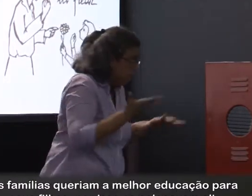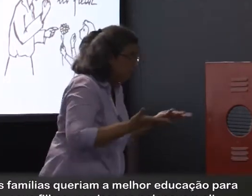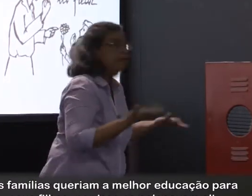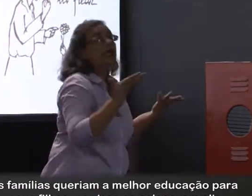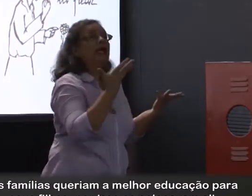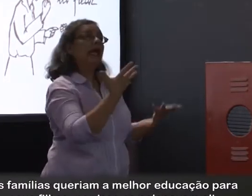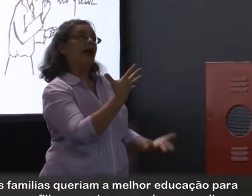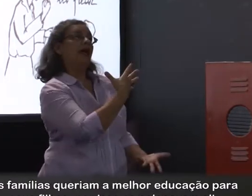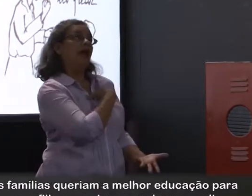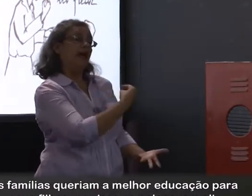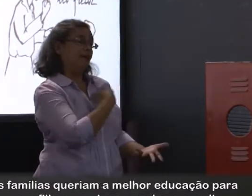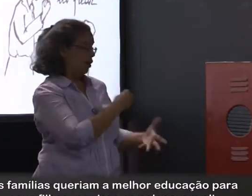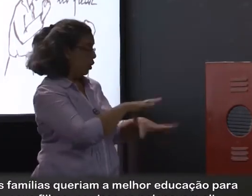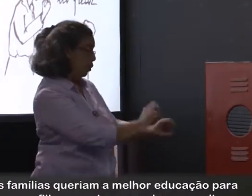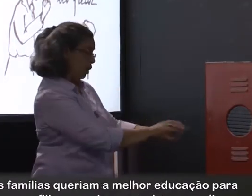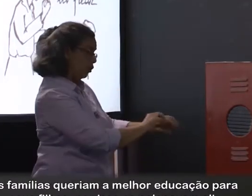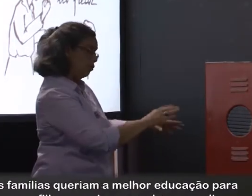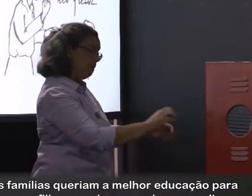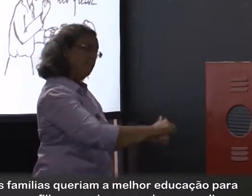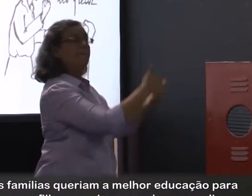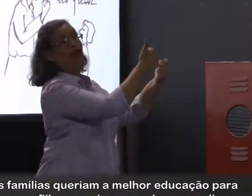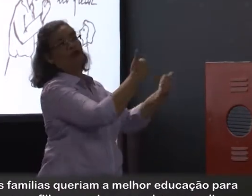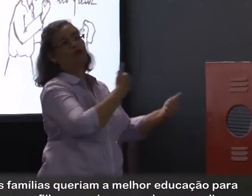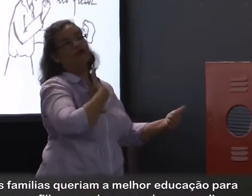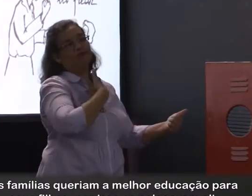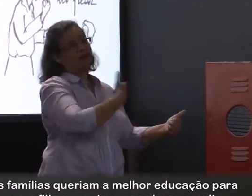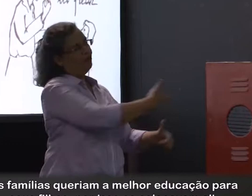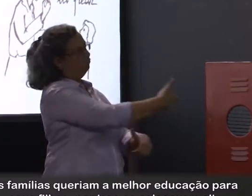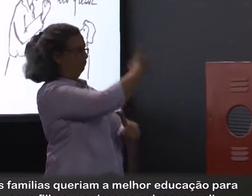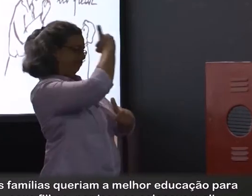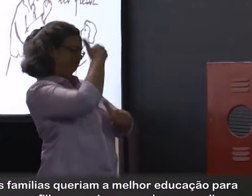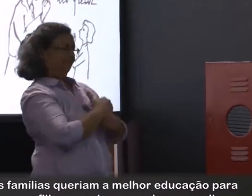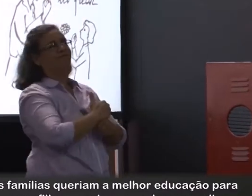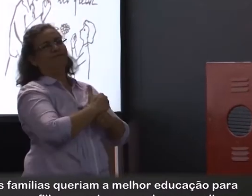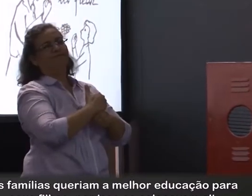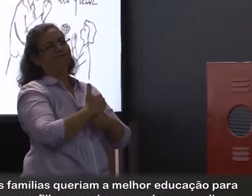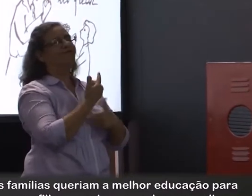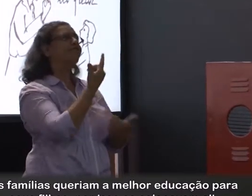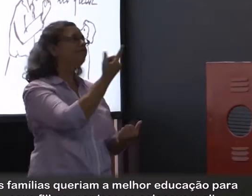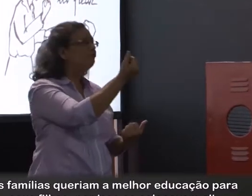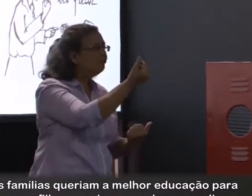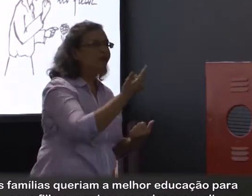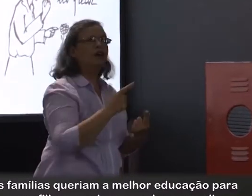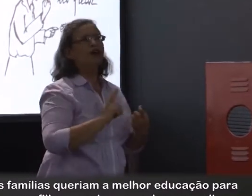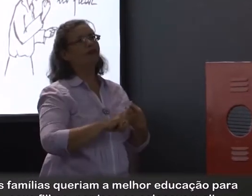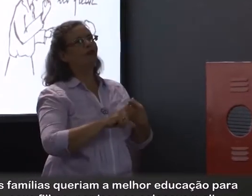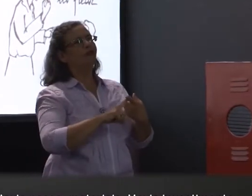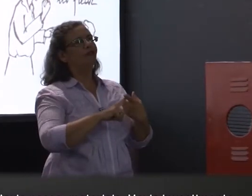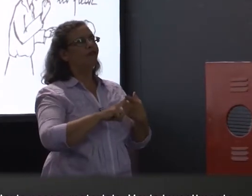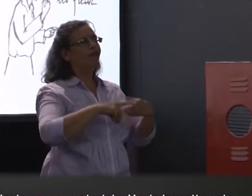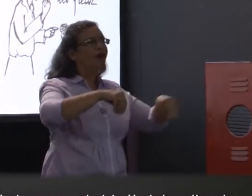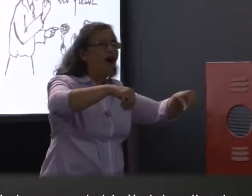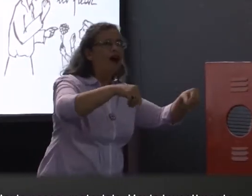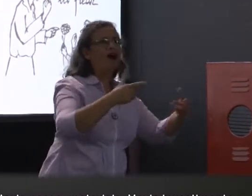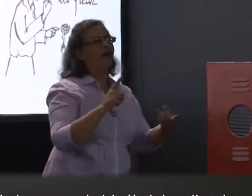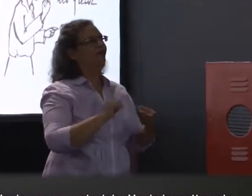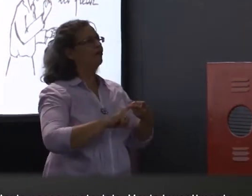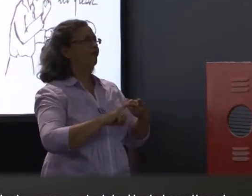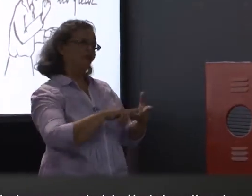Então, as famílias, né, queriam a melhor educação para os seus filhos. Por isso que vão ali. Então, havia posses,